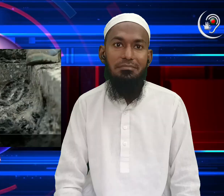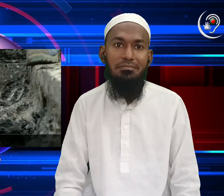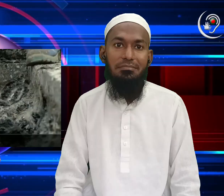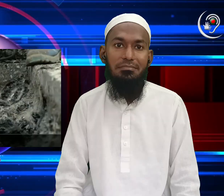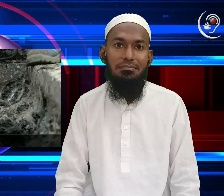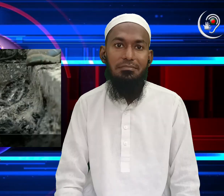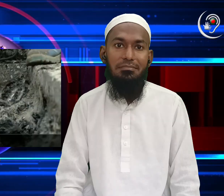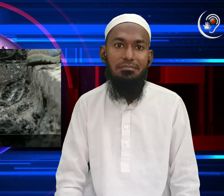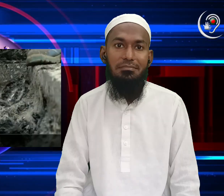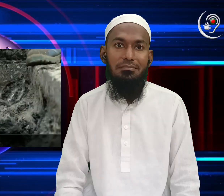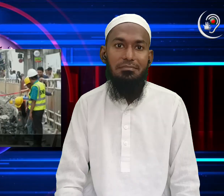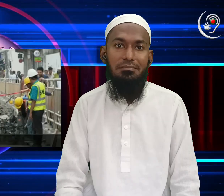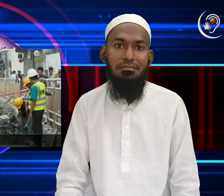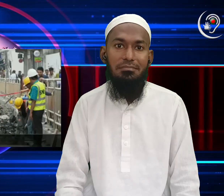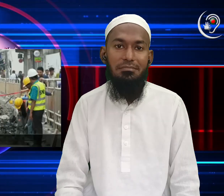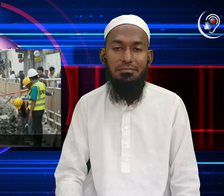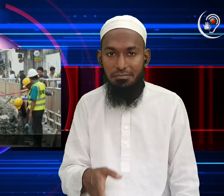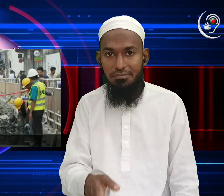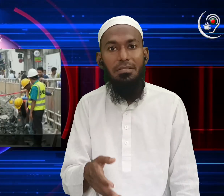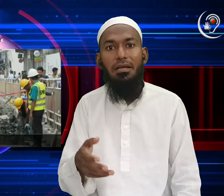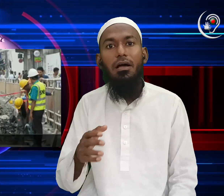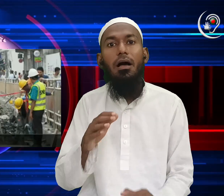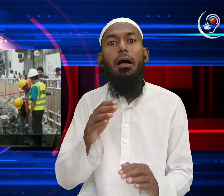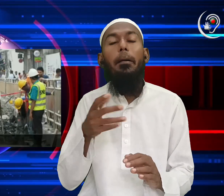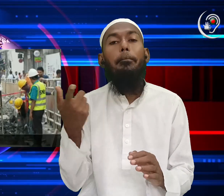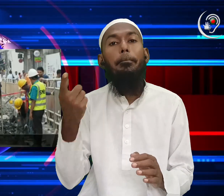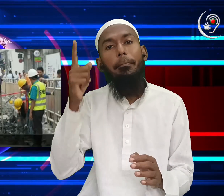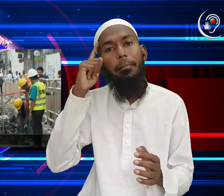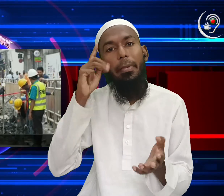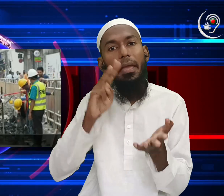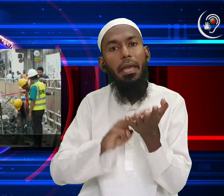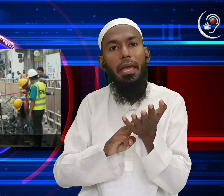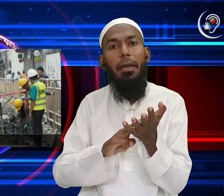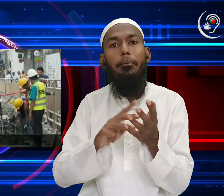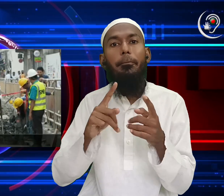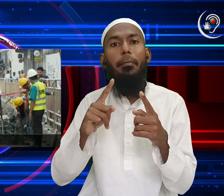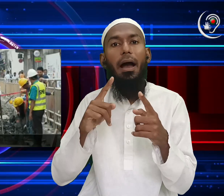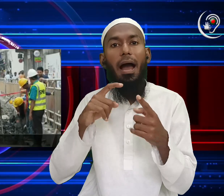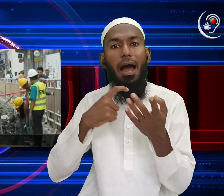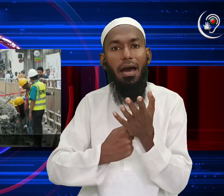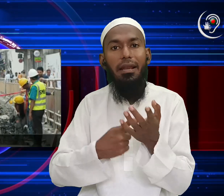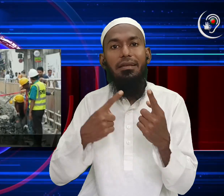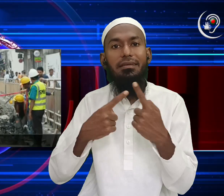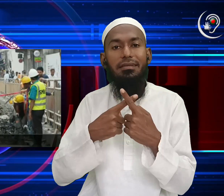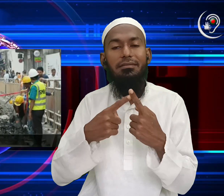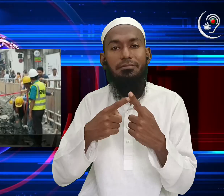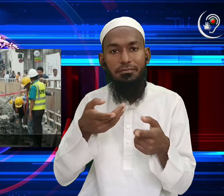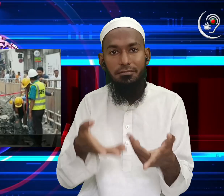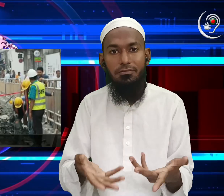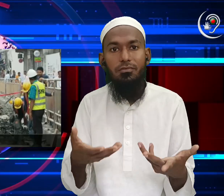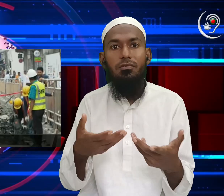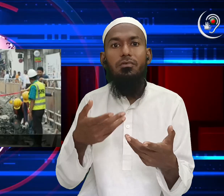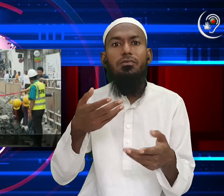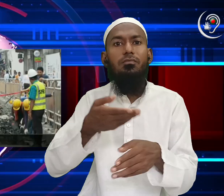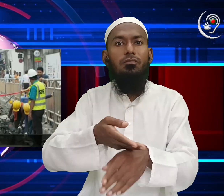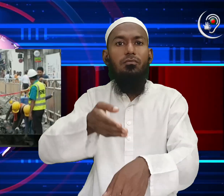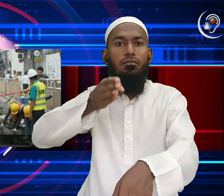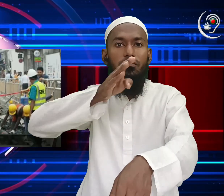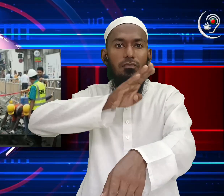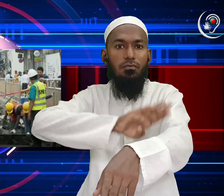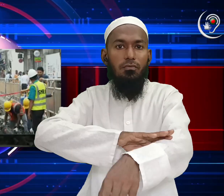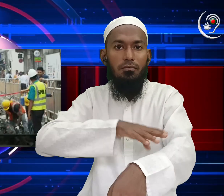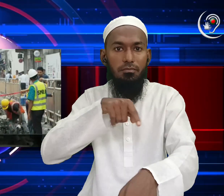এমআরটি লাইন 1 প্রকল্পের প্রথম ভূগর্ভস্থ মেট্রো স্টেশন তৈরি হবে যমুনা ফিউচার পার্কের সামনের সড়কের এই